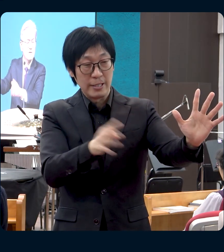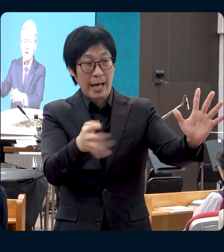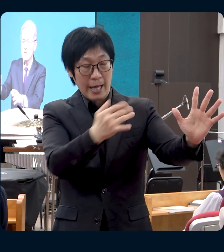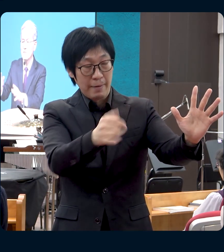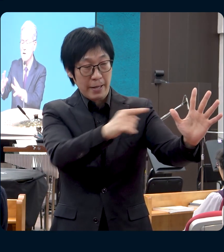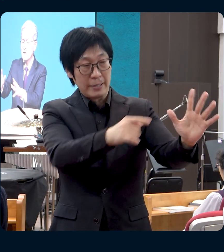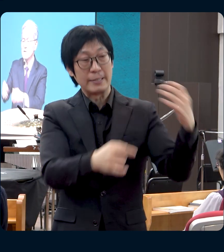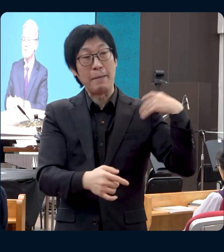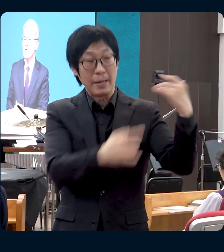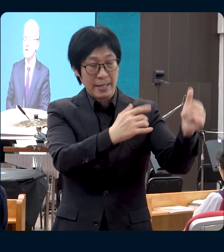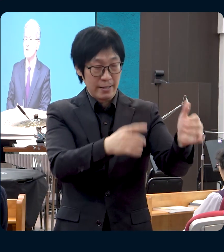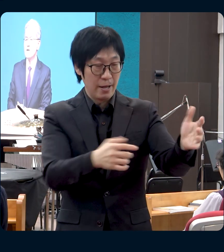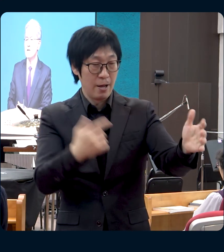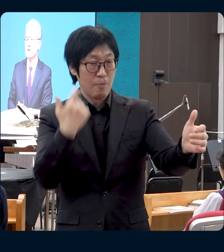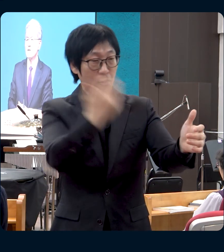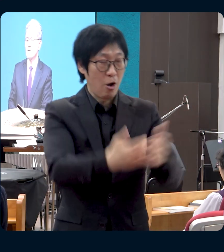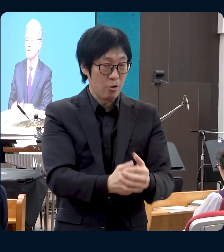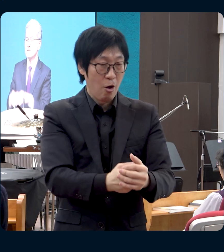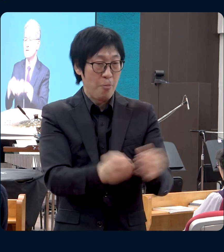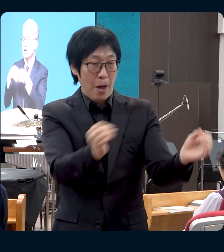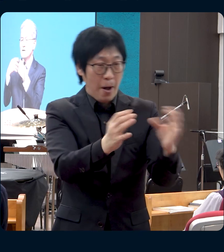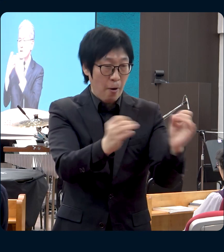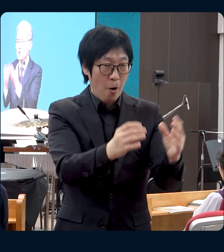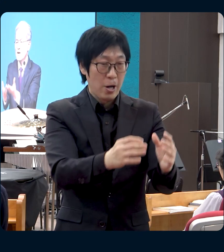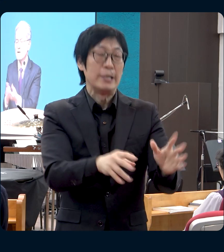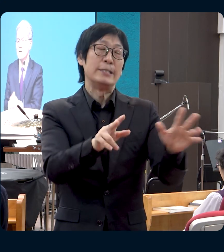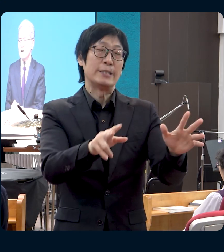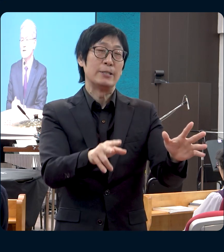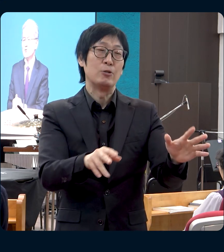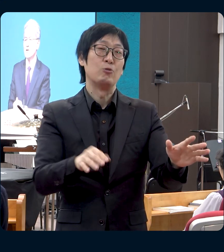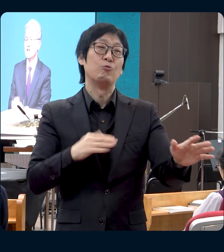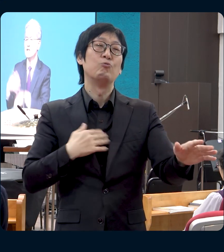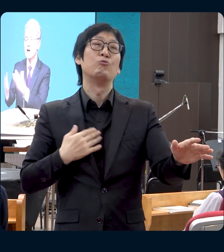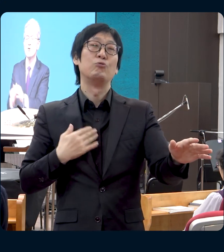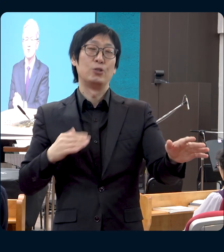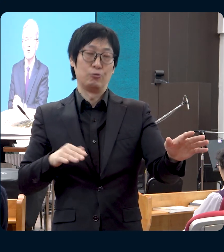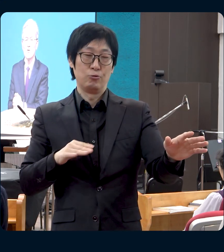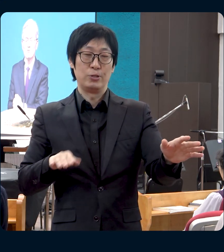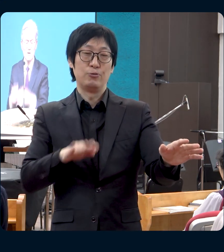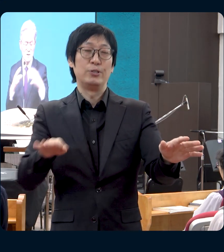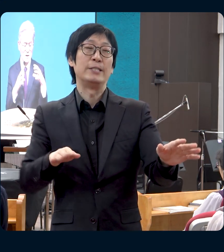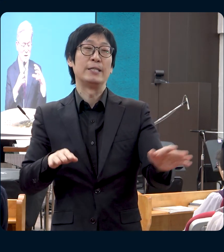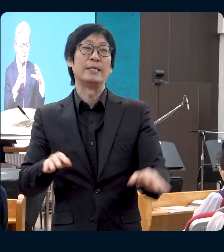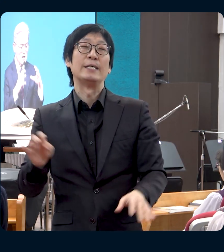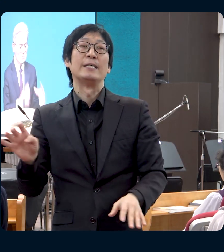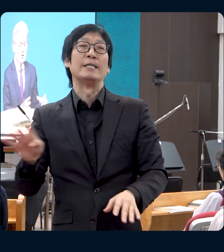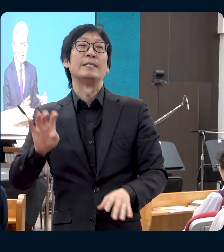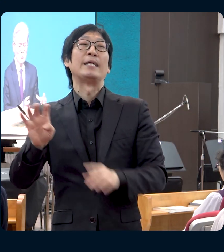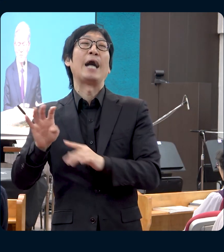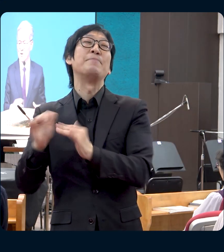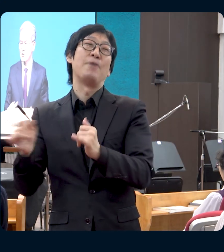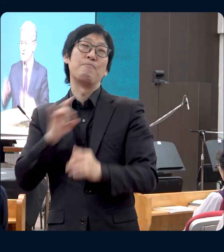쪽에 그 사람하고 얘기해가지고 그 이제 일종의 딜을 한 거죠. 우리는